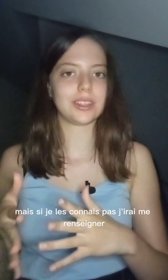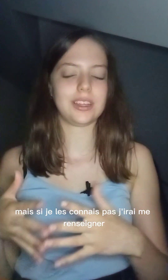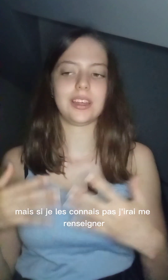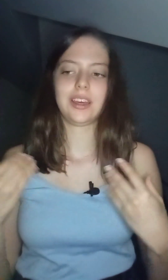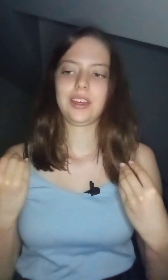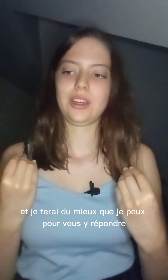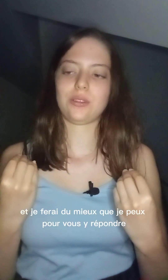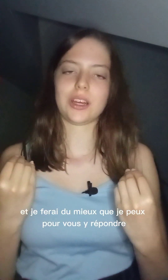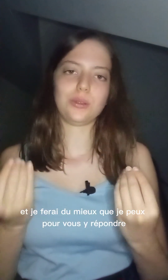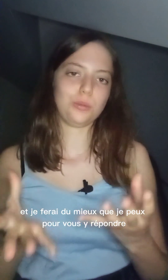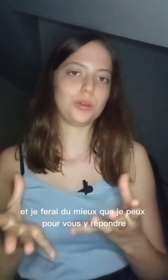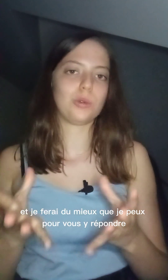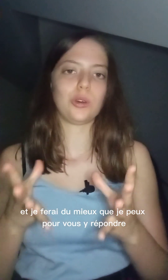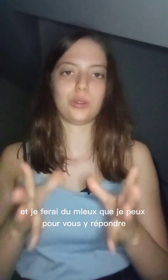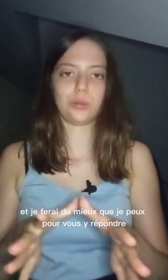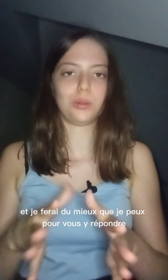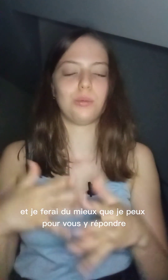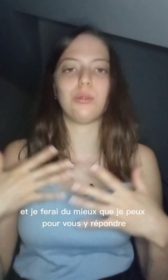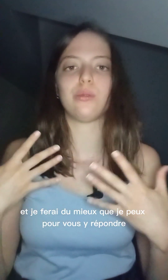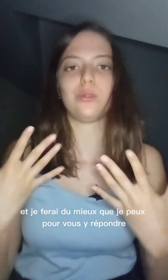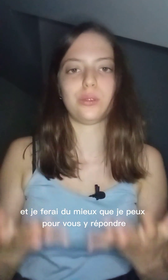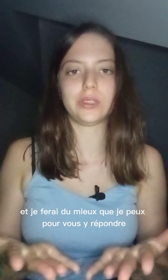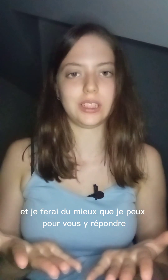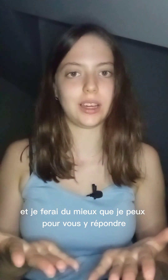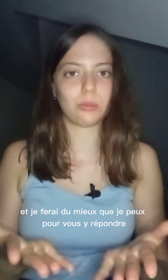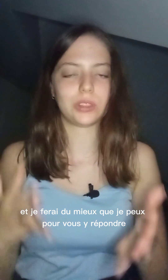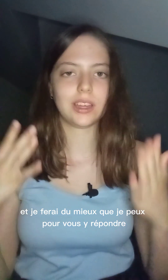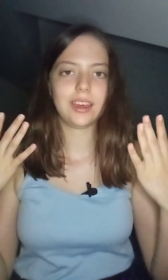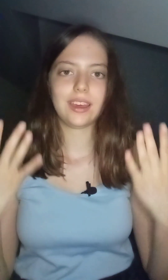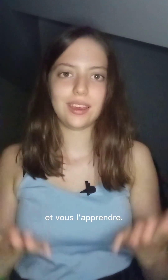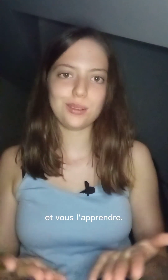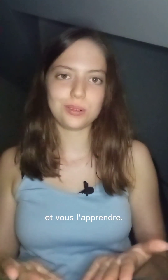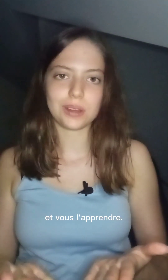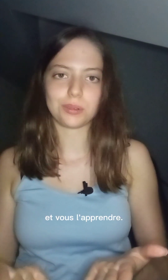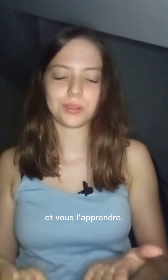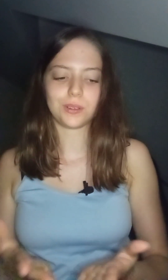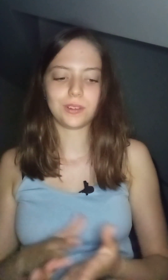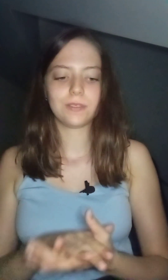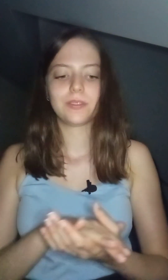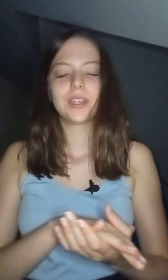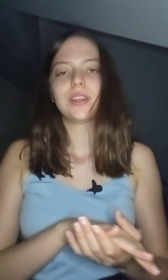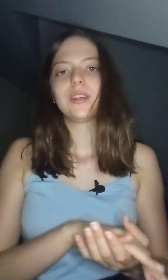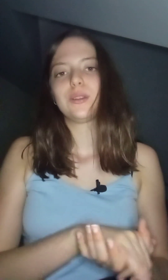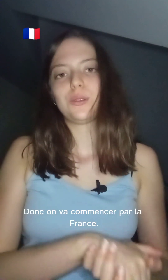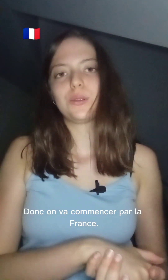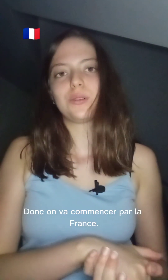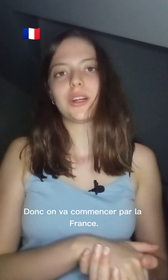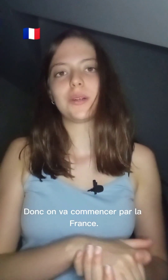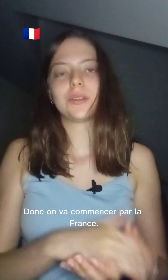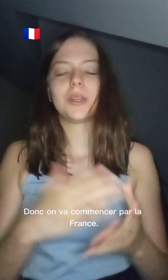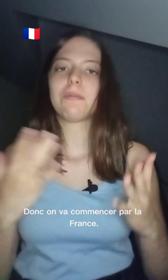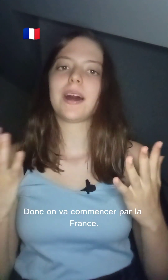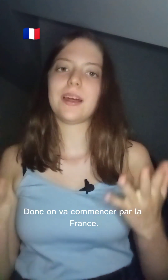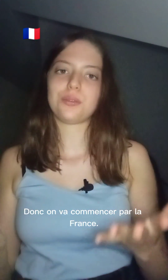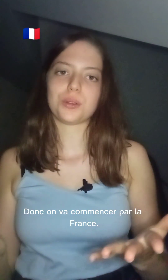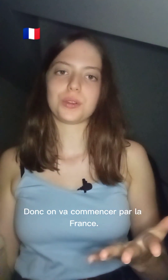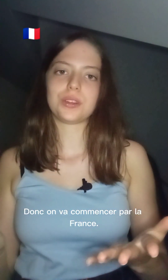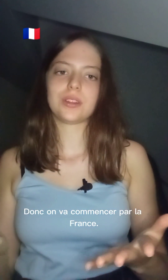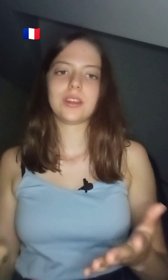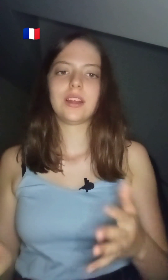renseigner et je ferai du mieux que je peux pour vous y répondre et vous l'apprendre. Donc on va commencer par la France.